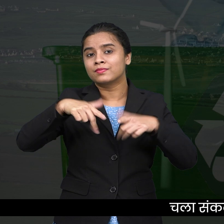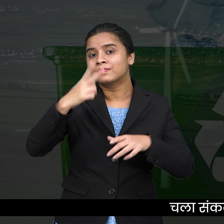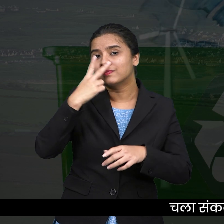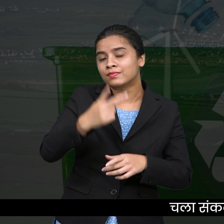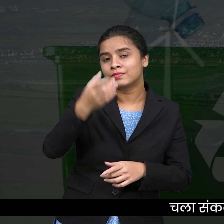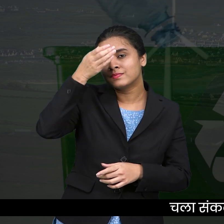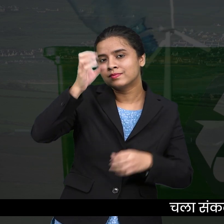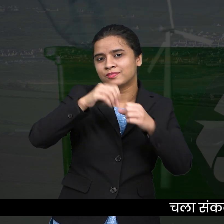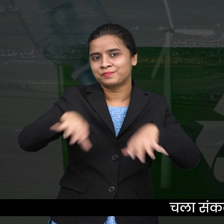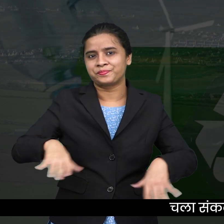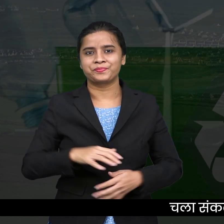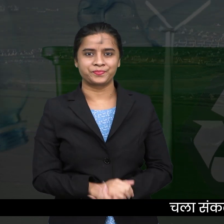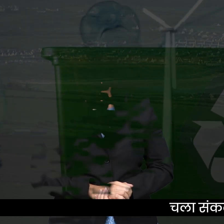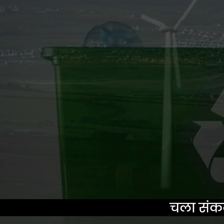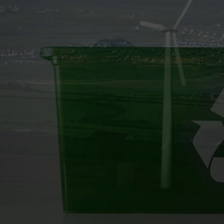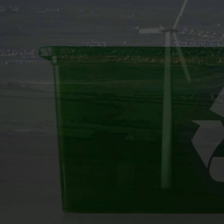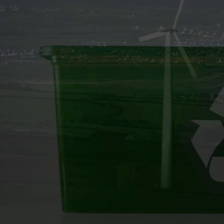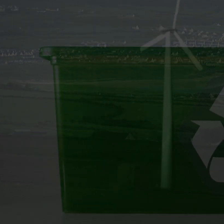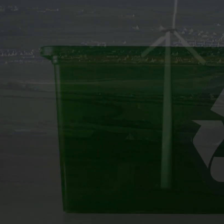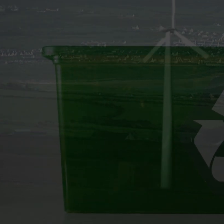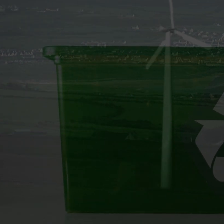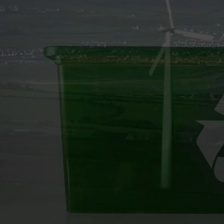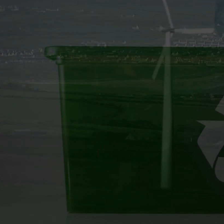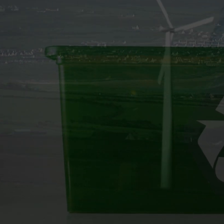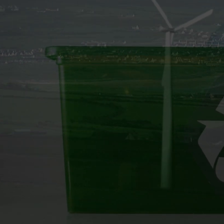चला संकल्पना नकाशा पाहूया.